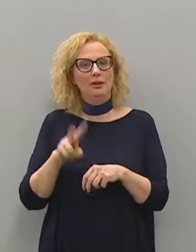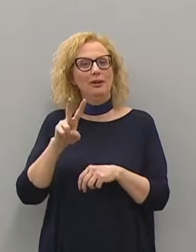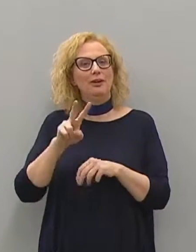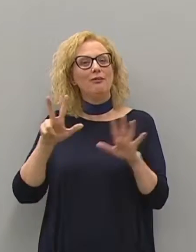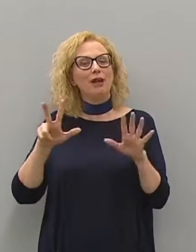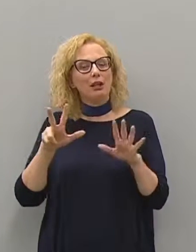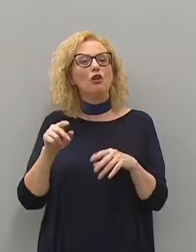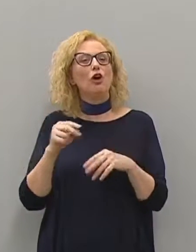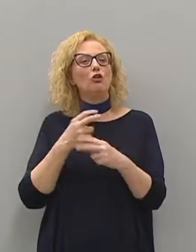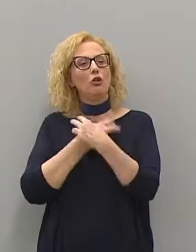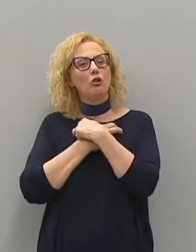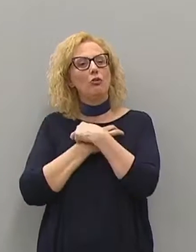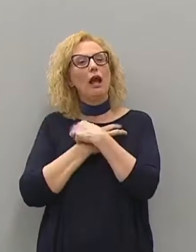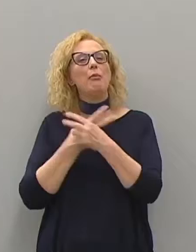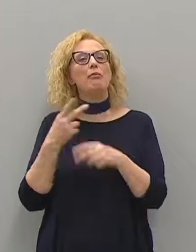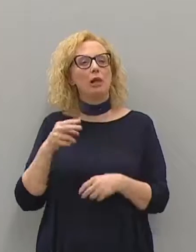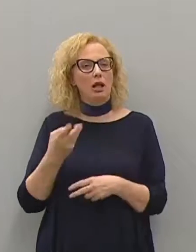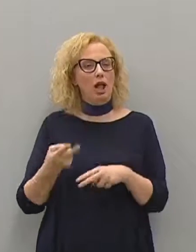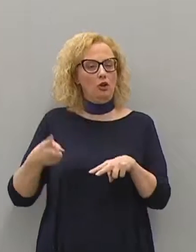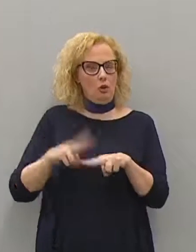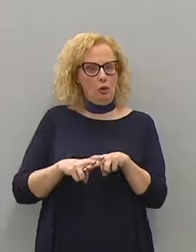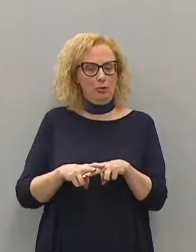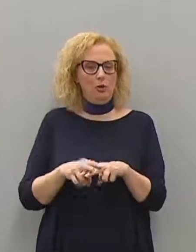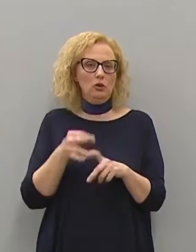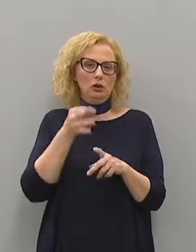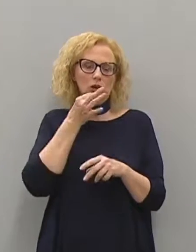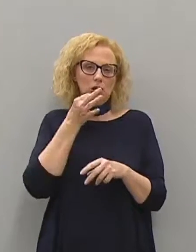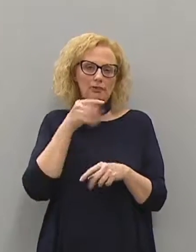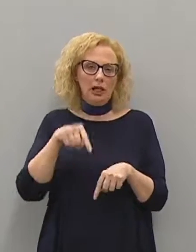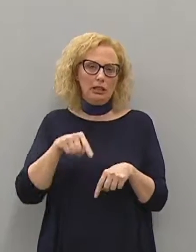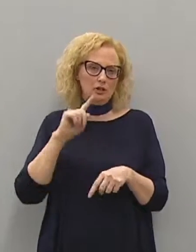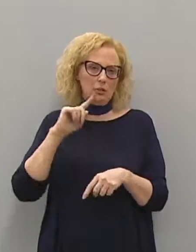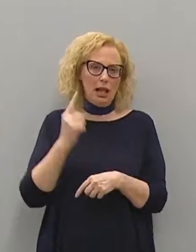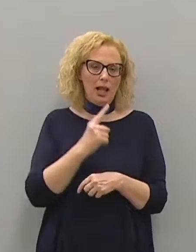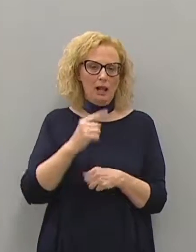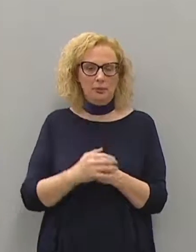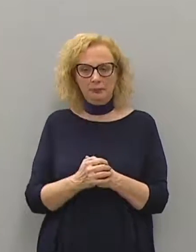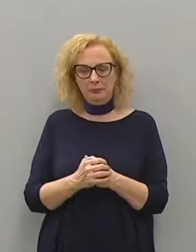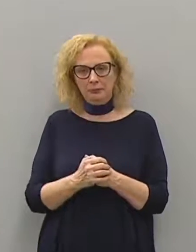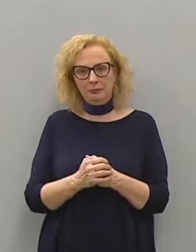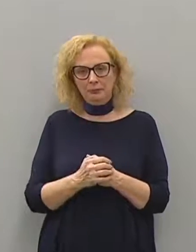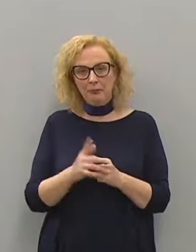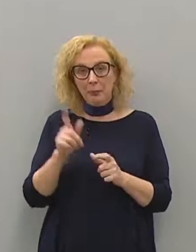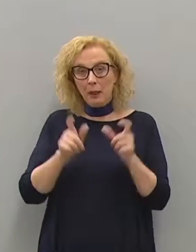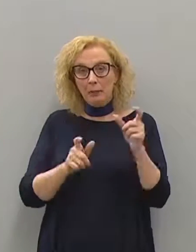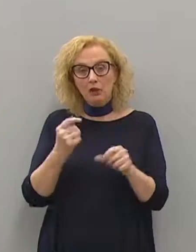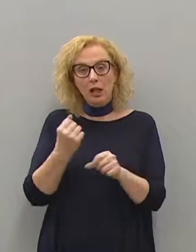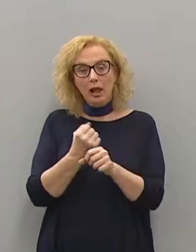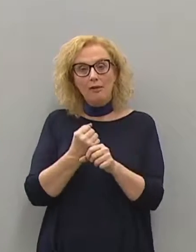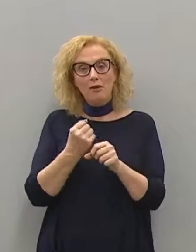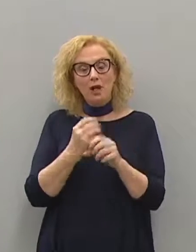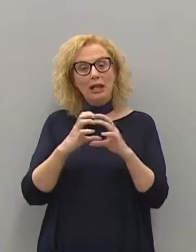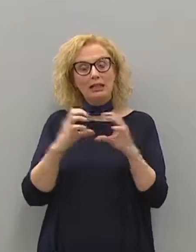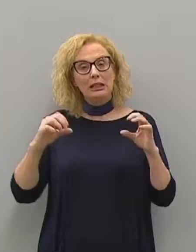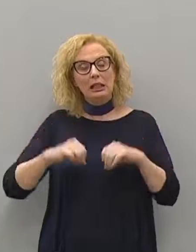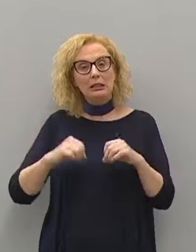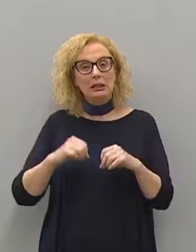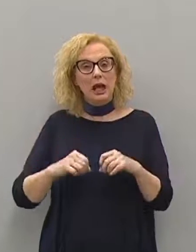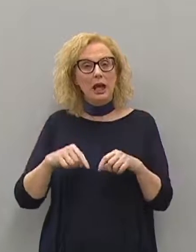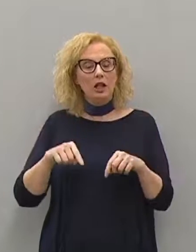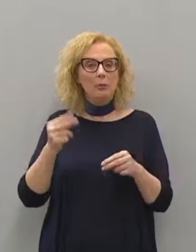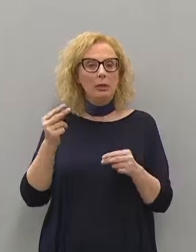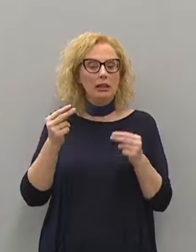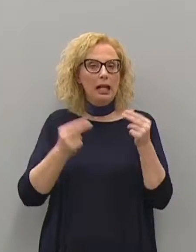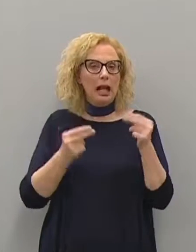chiudendo quindi bene da questo punto di vista e per gli operatori dell'energia in versione italia questo modo il